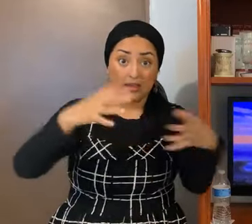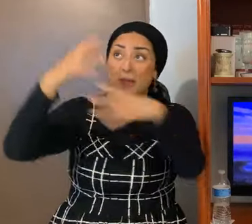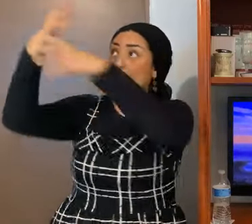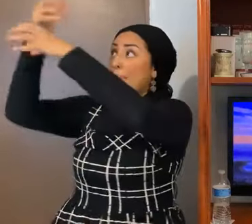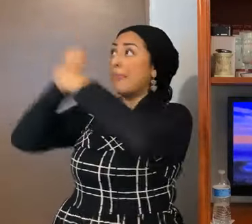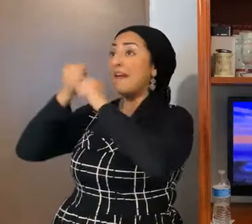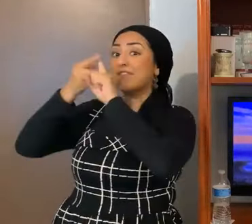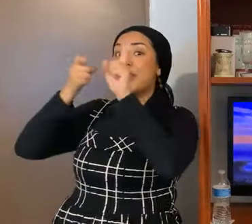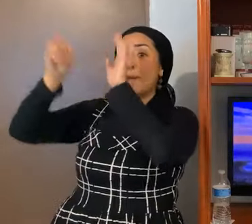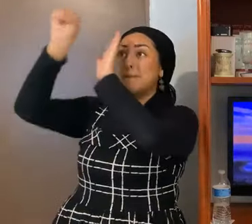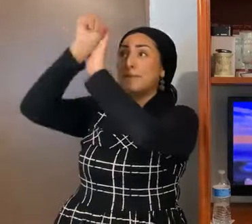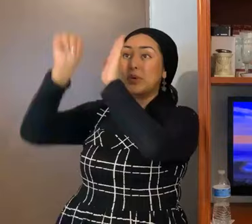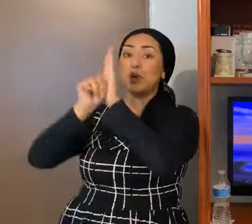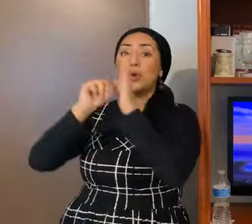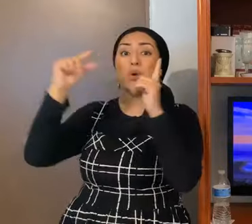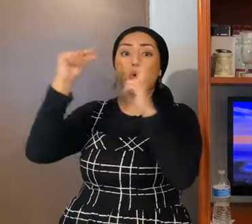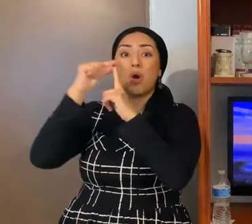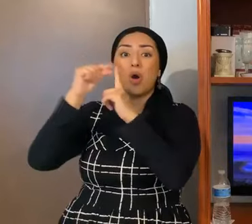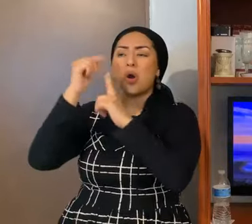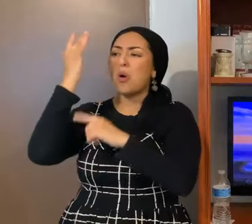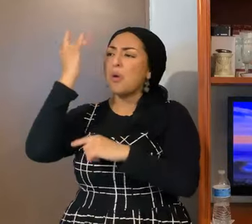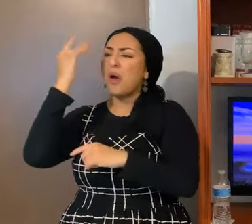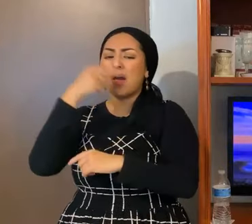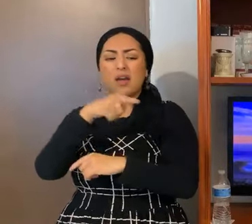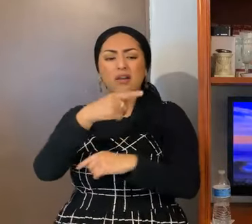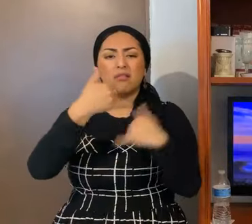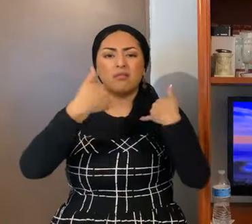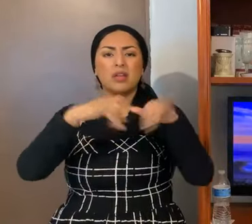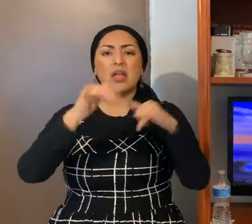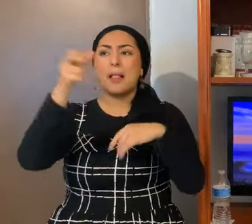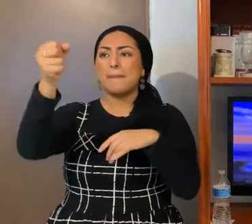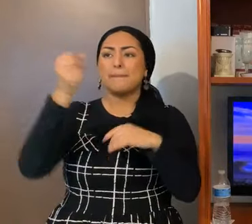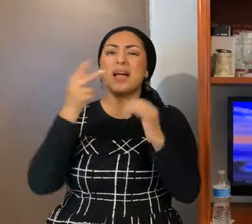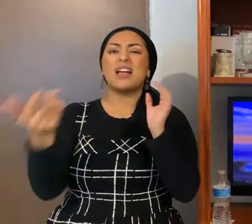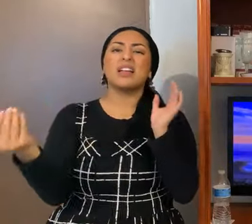desierto estas palabras, por qué de todas maneras volvieron a hacerlo?